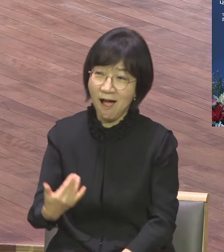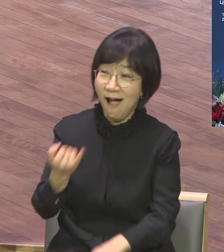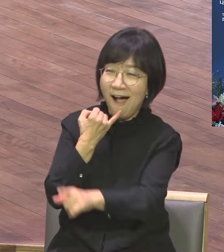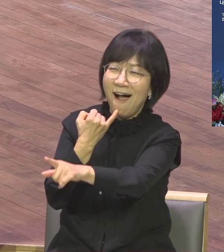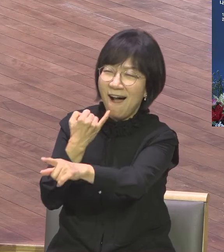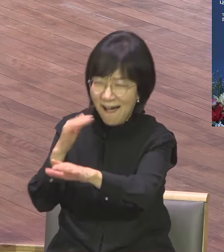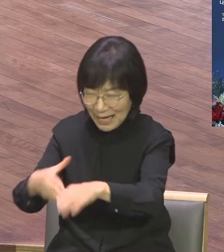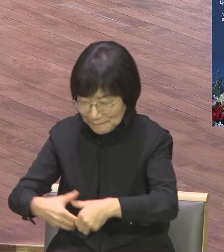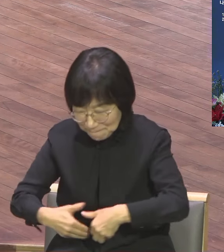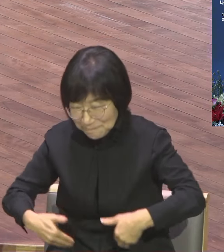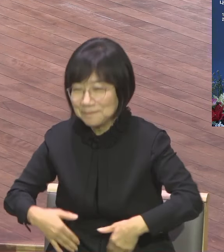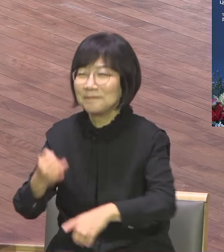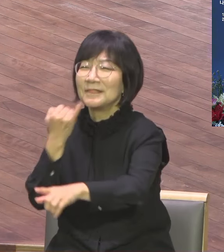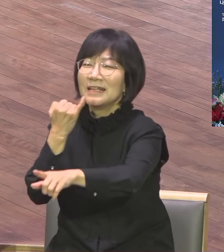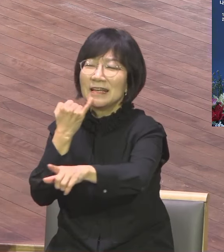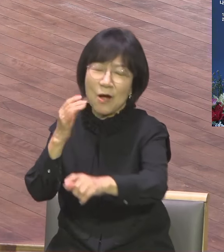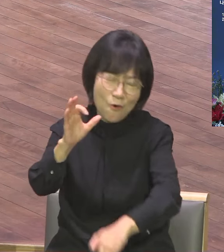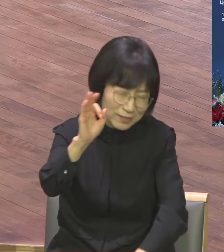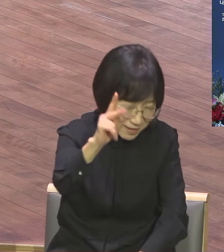okay, everybody's okay.